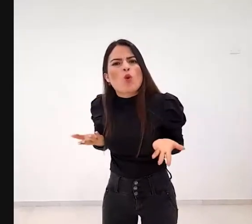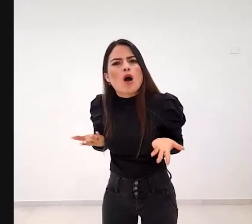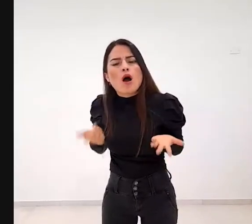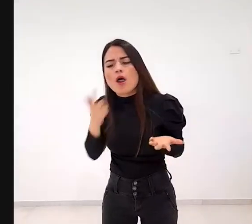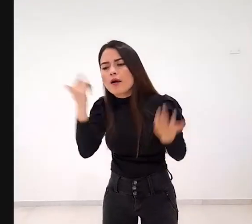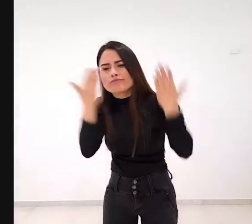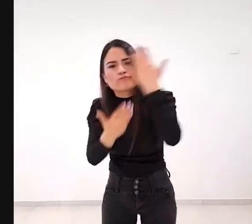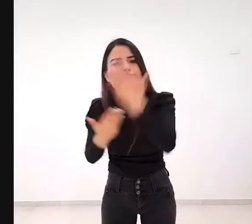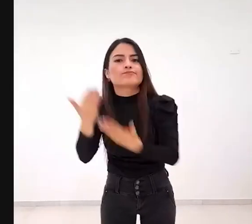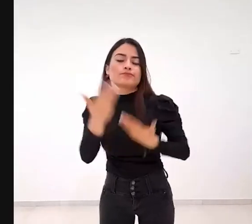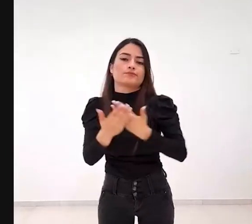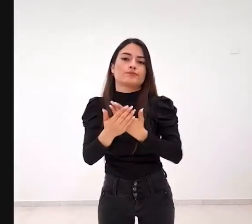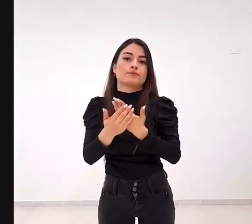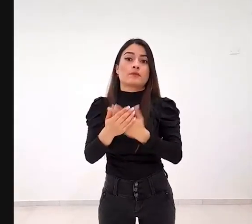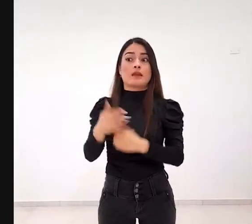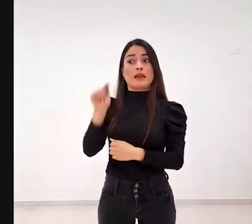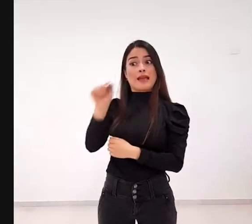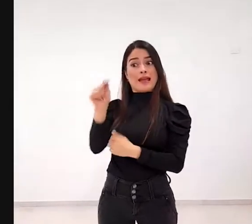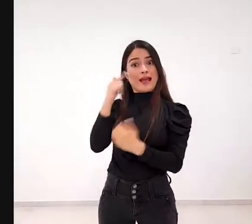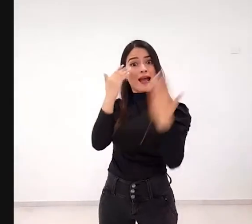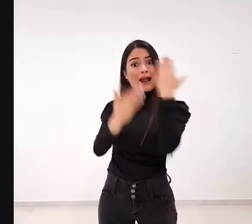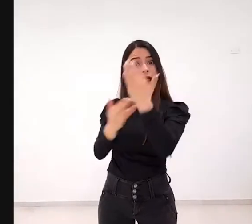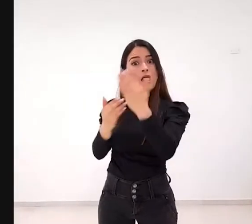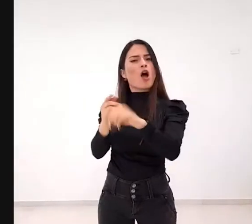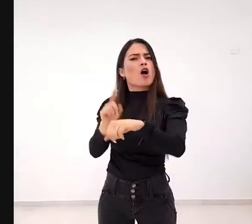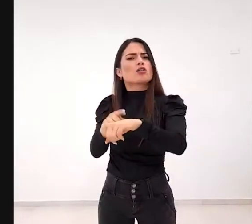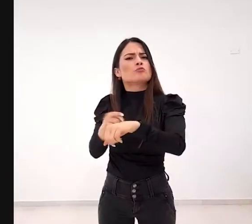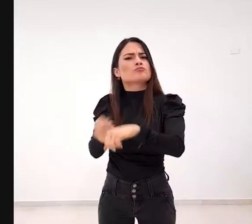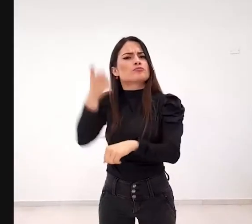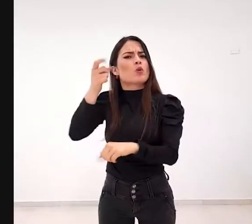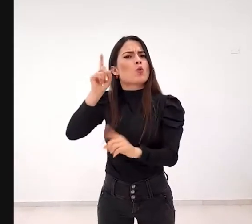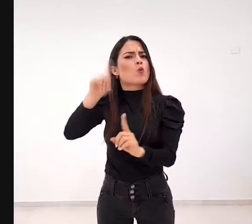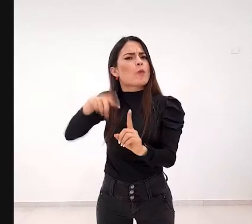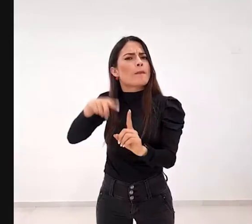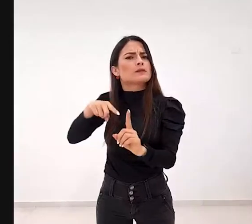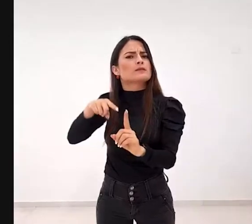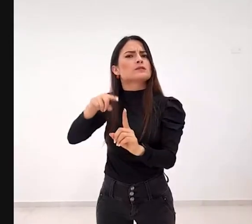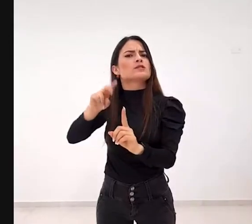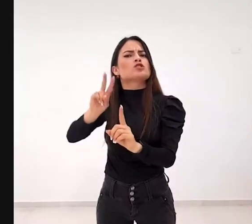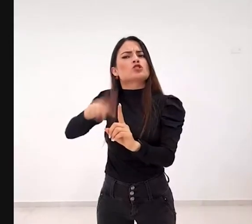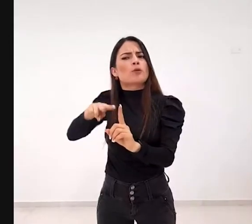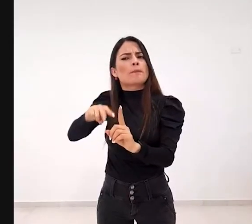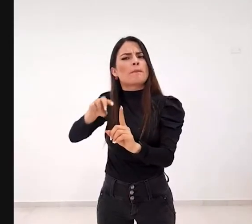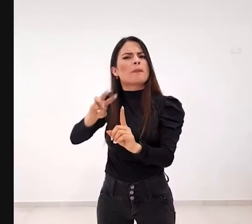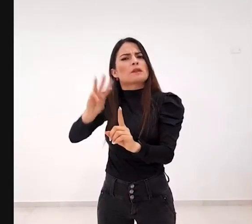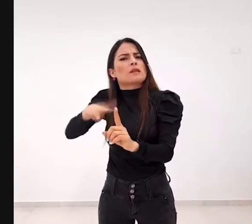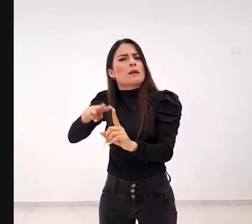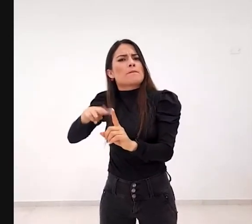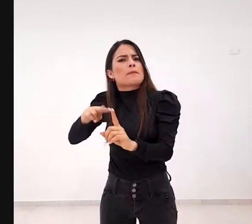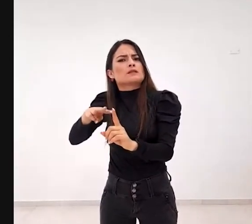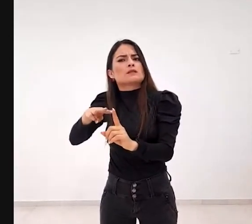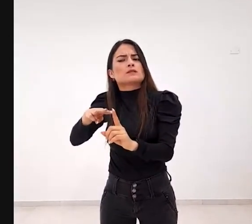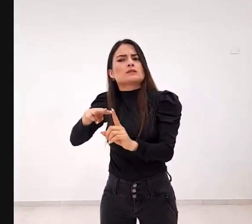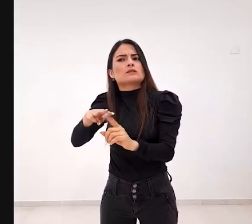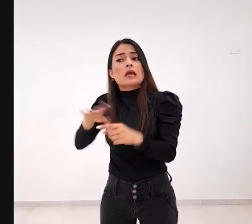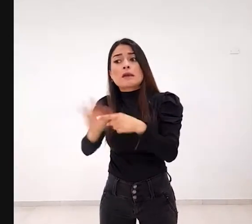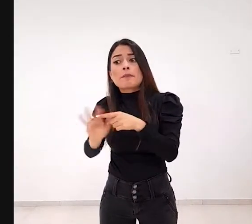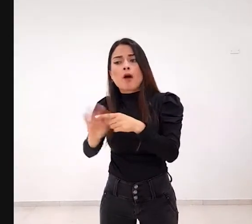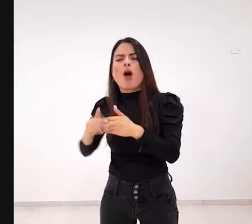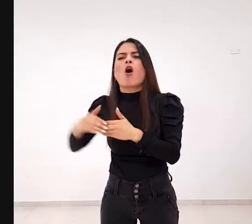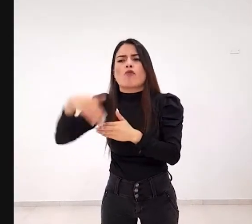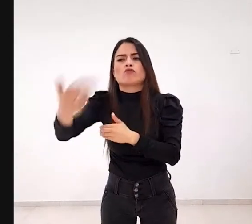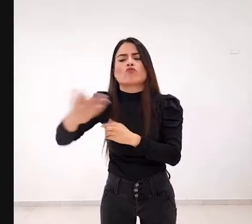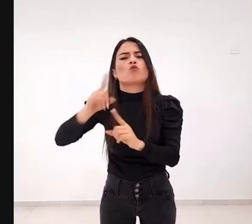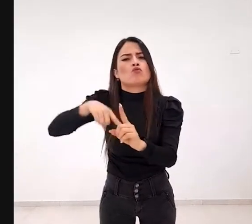entonces pueden realizar un mes dos meses o tres juicios después de fermentación de la construcción